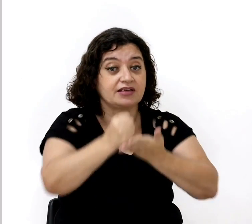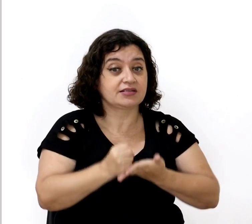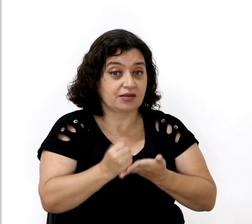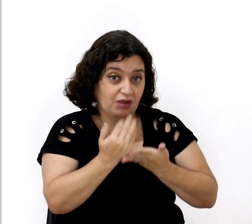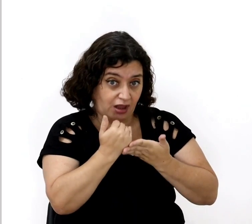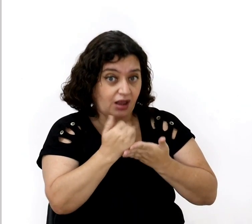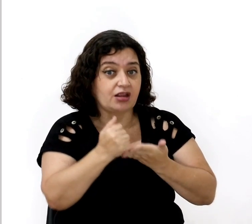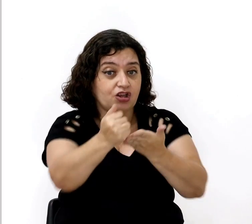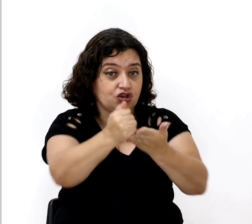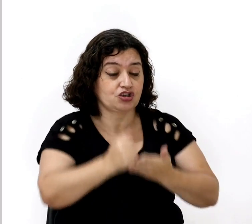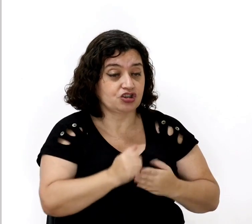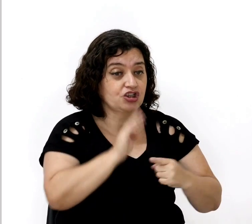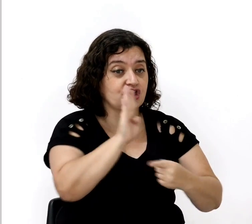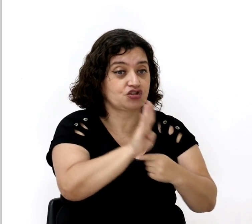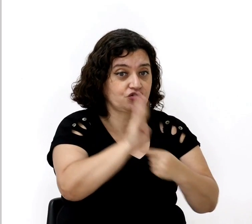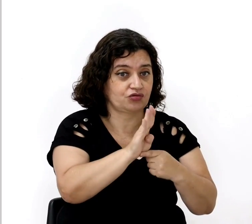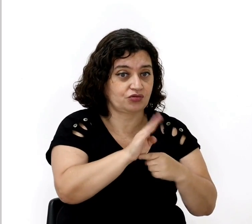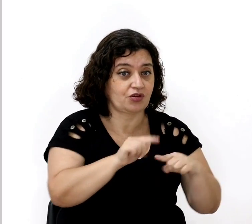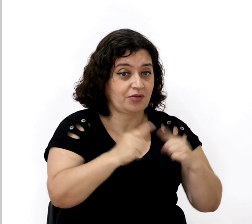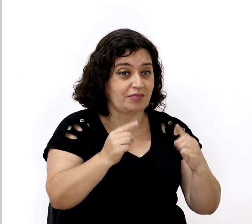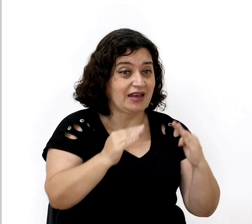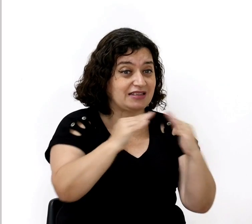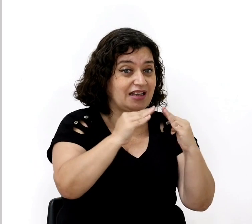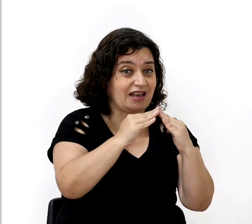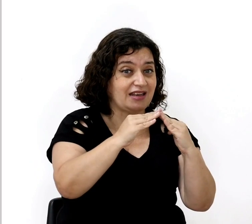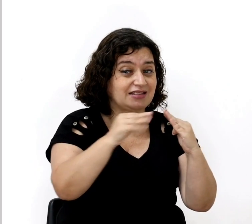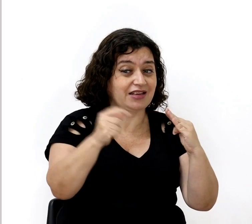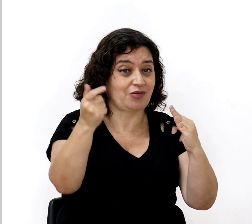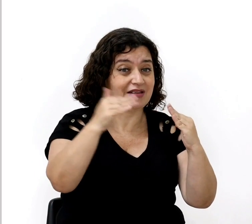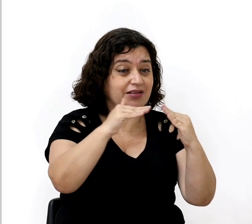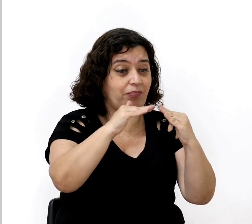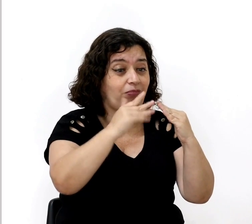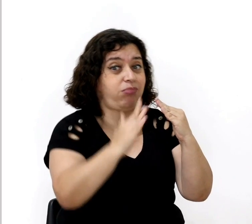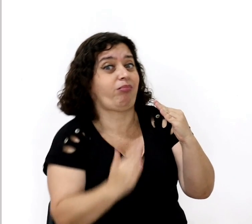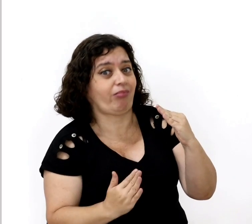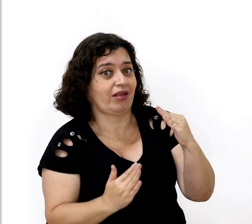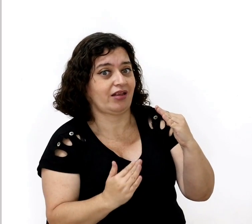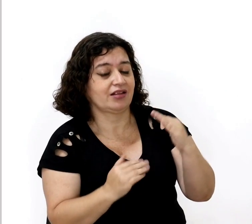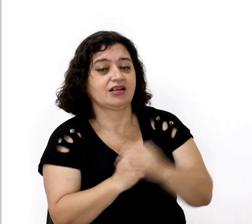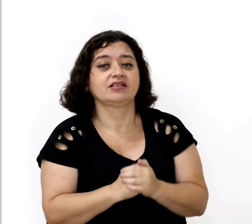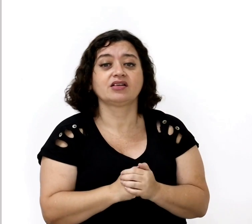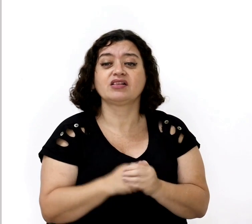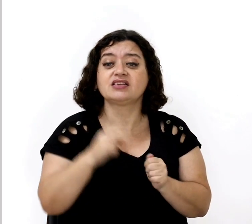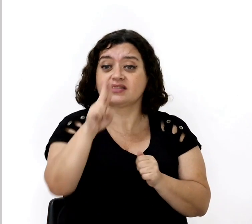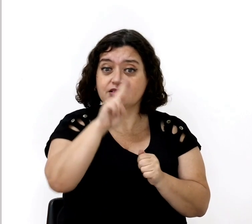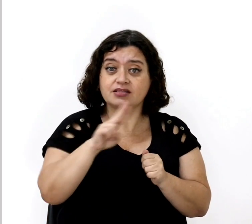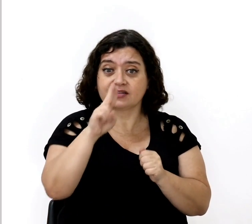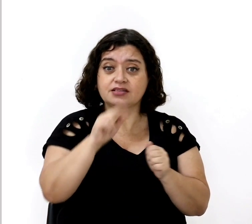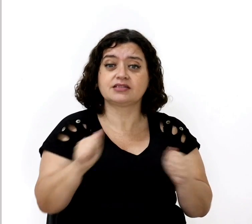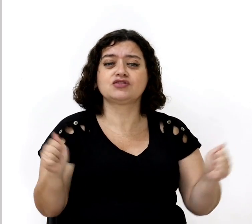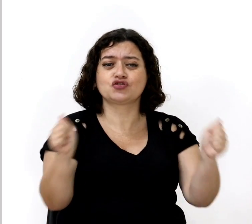básica da igreja, mas a casa estava quase caindo. E eles se uniram entre eles e disseram,